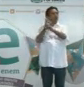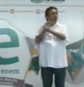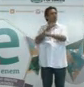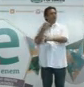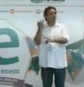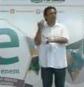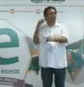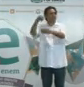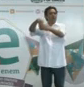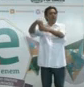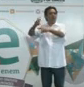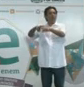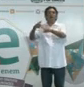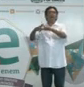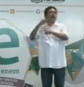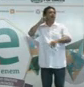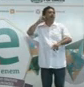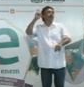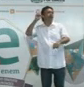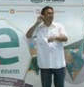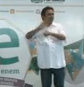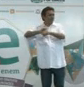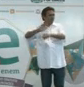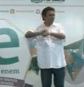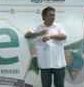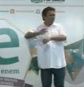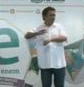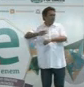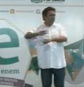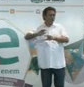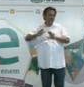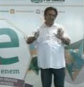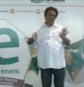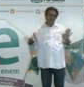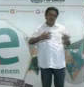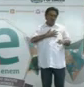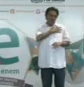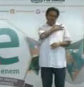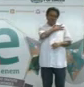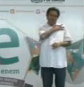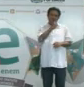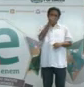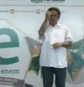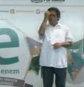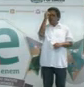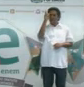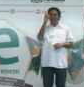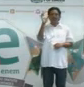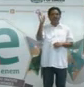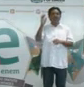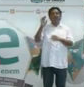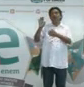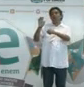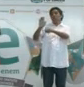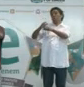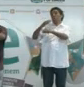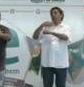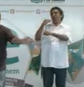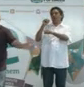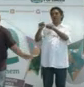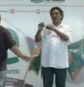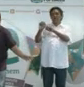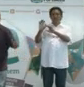na prisão. Ah, se enforcou. Os militares não tinham culpa nenhuma, a pessoa se matou lá. E